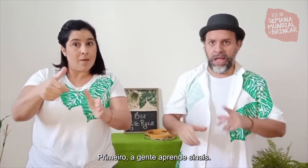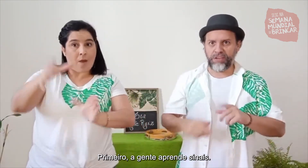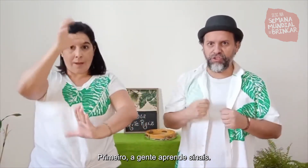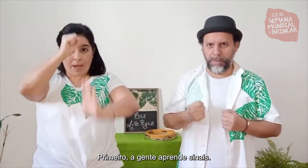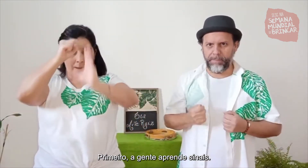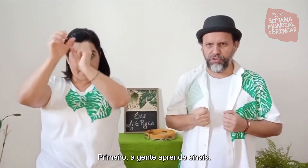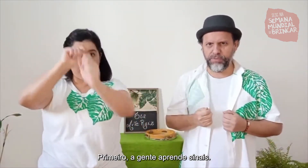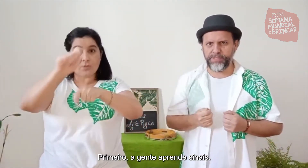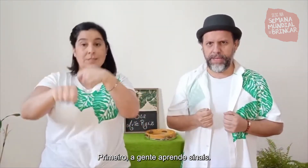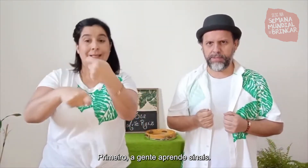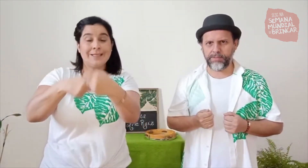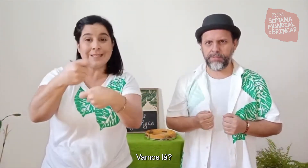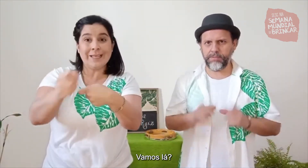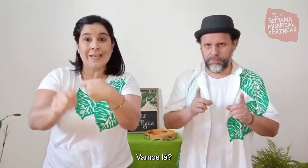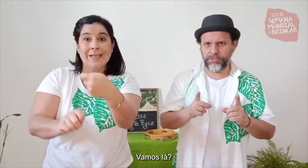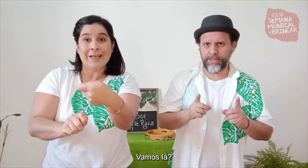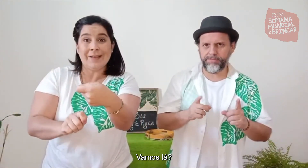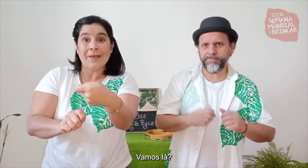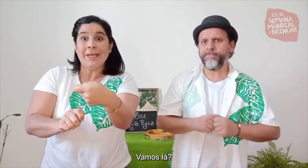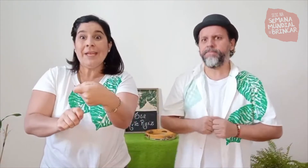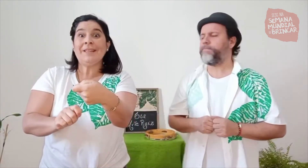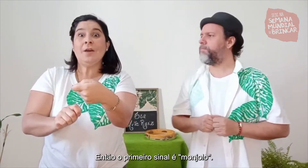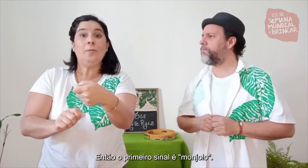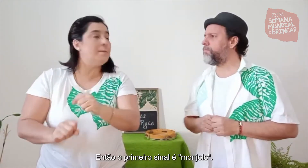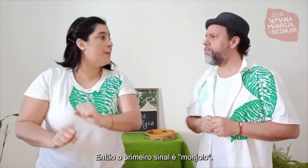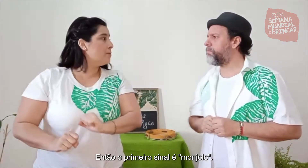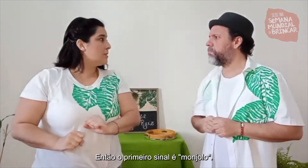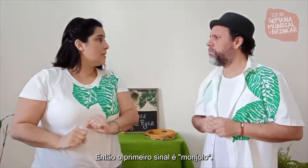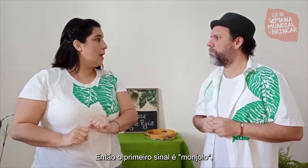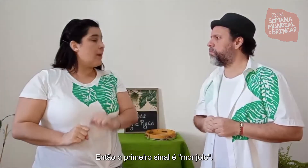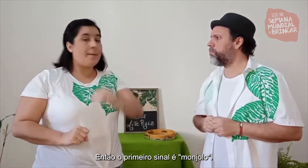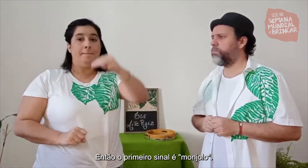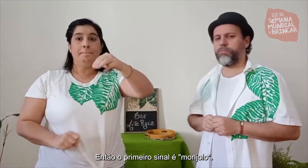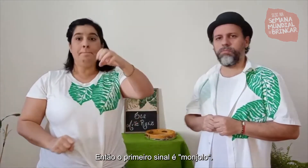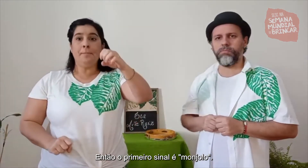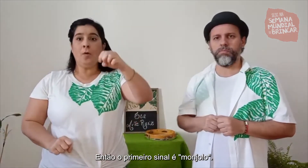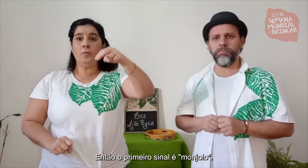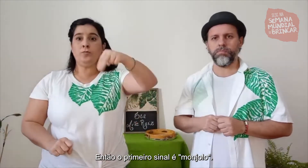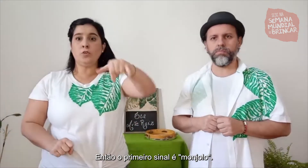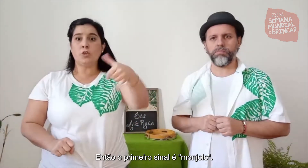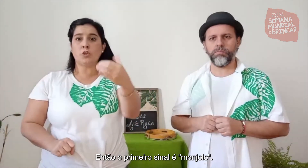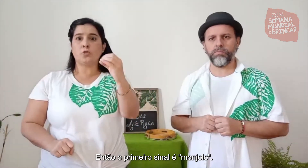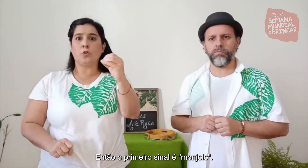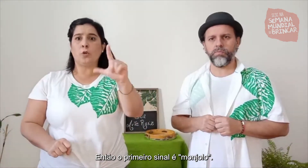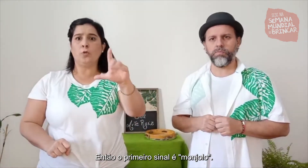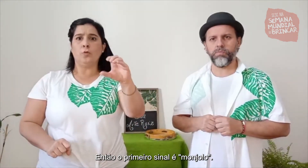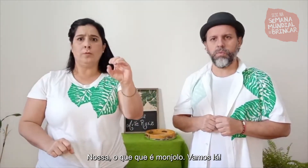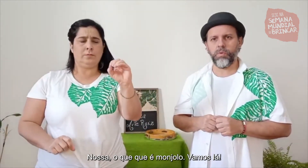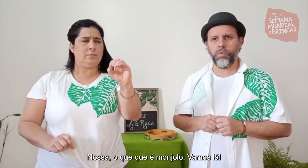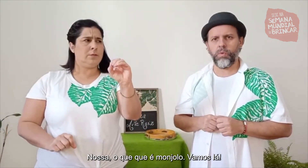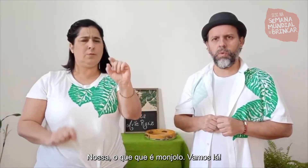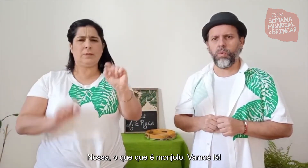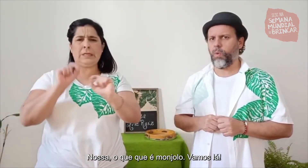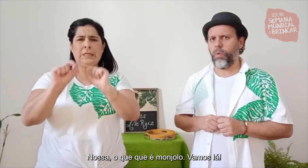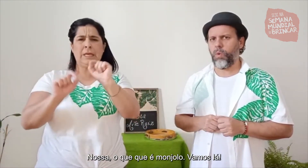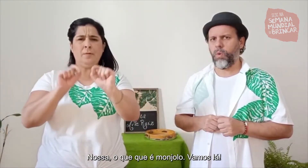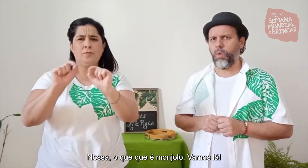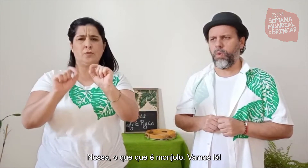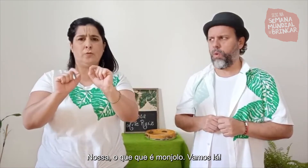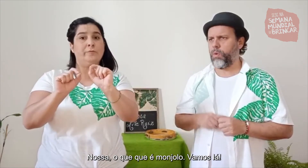gente aprende os sinais. Vamos lá? Então, o primeiro sinal é monjolo. Nossa, o que é monjolo? Vamos